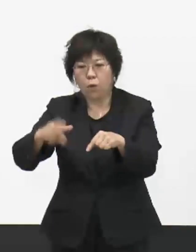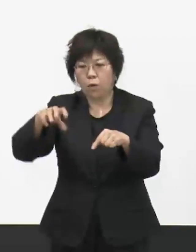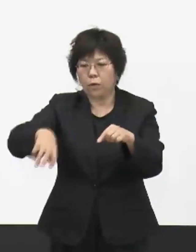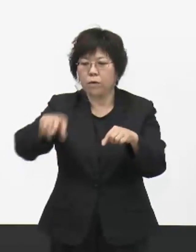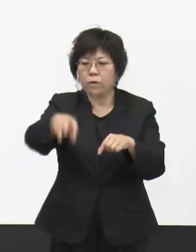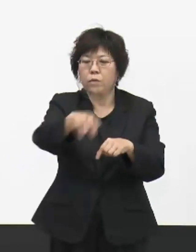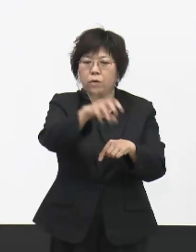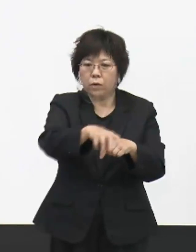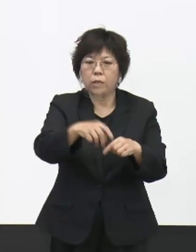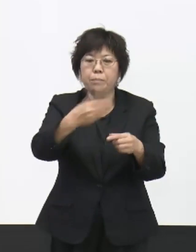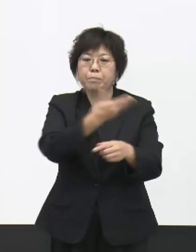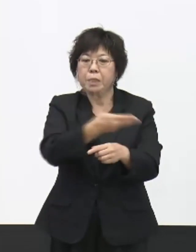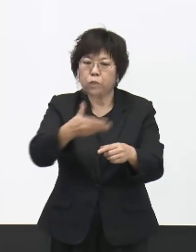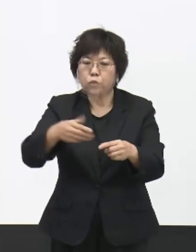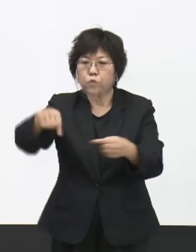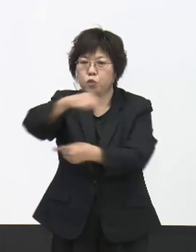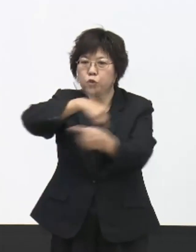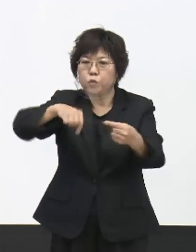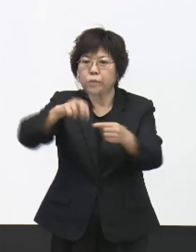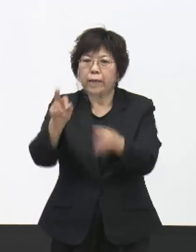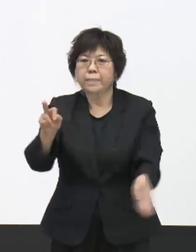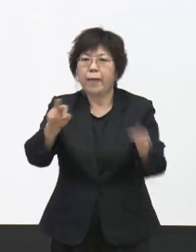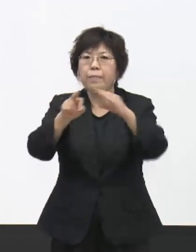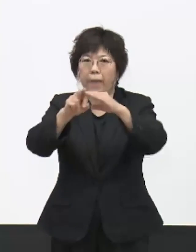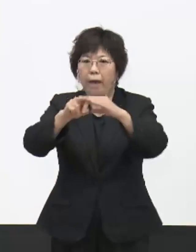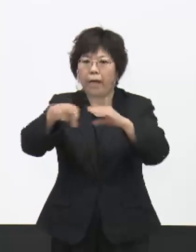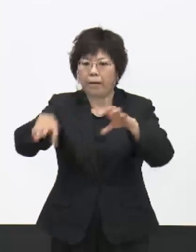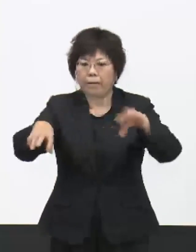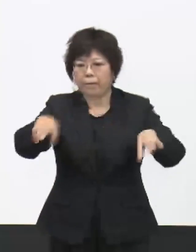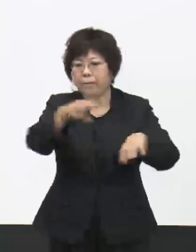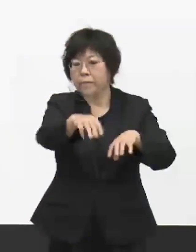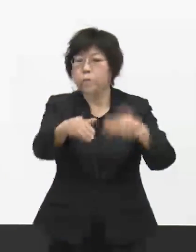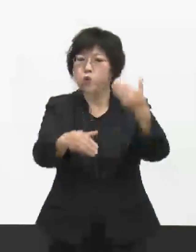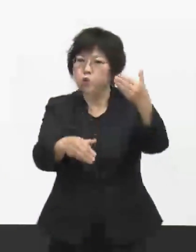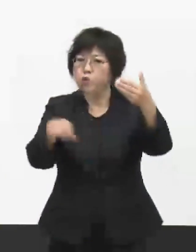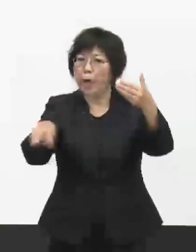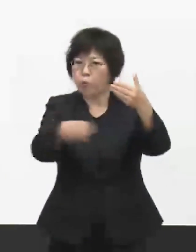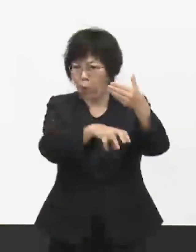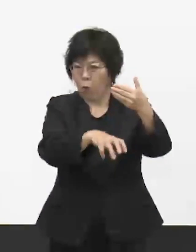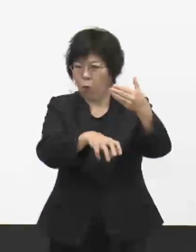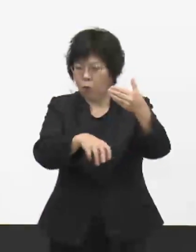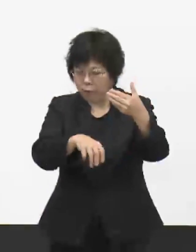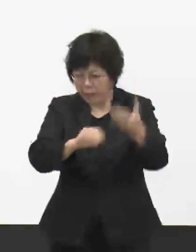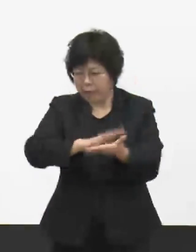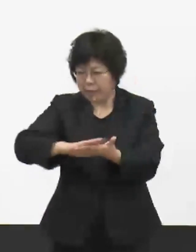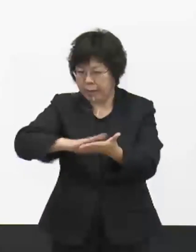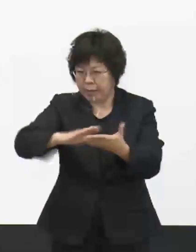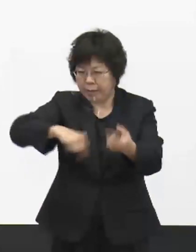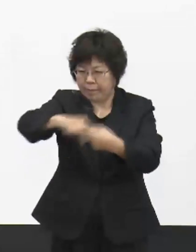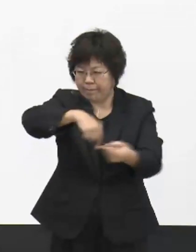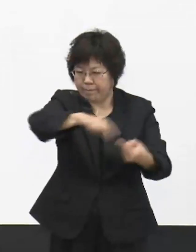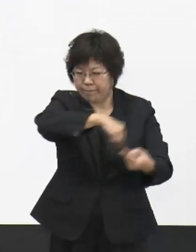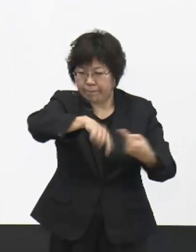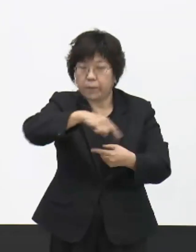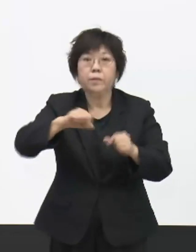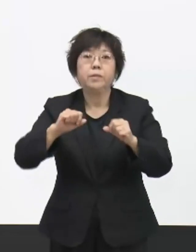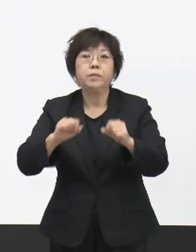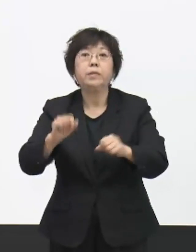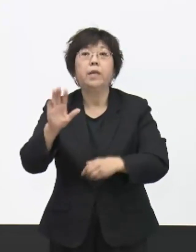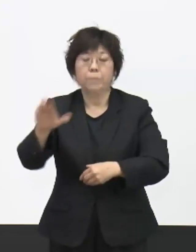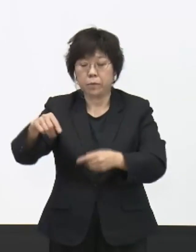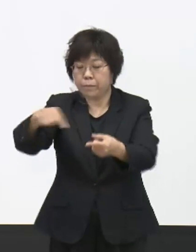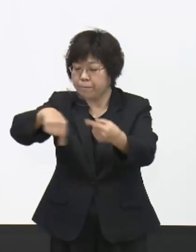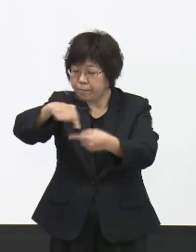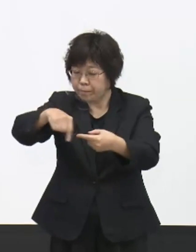日処理をしており、実に多くの下水が出てまいります。これを処理するため